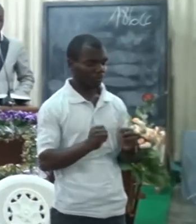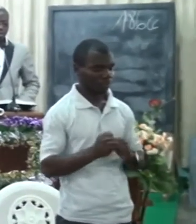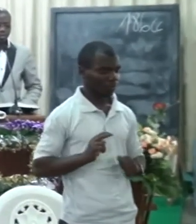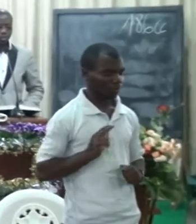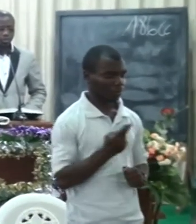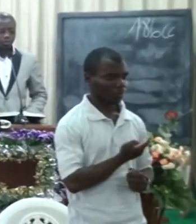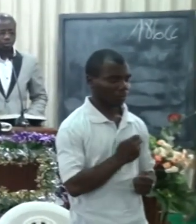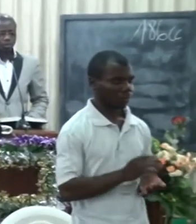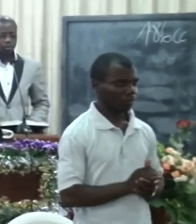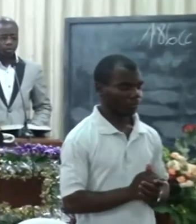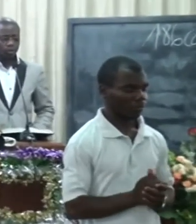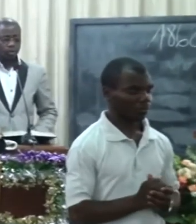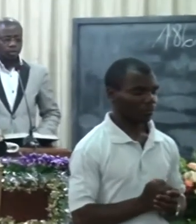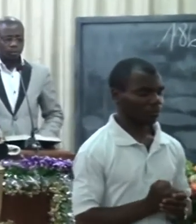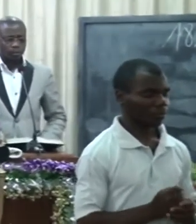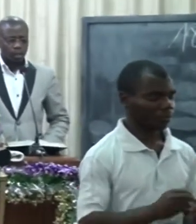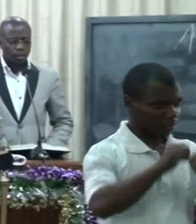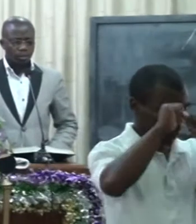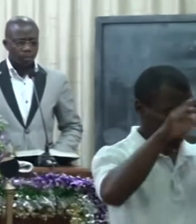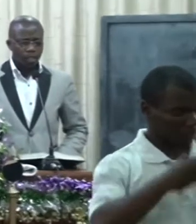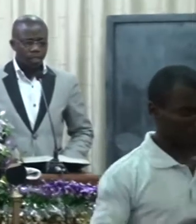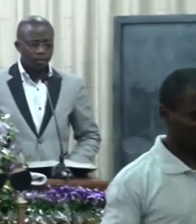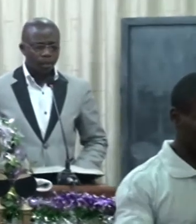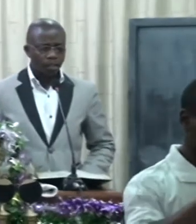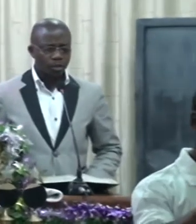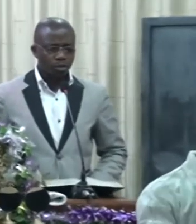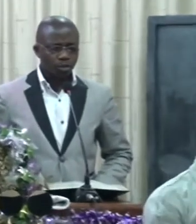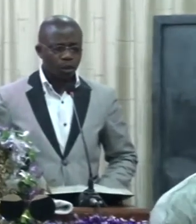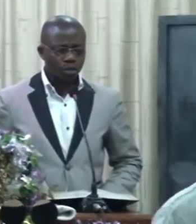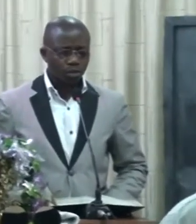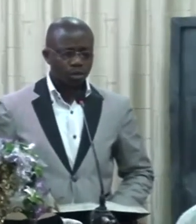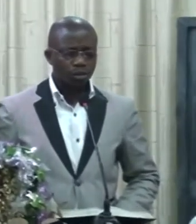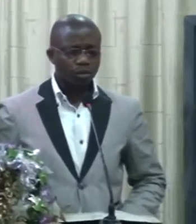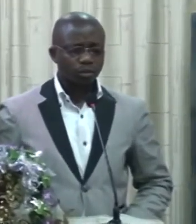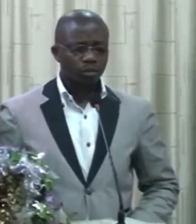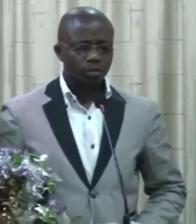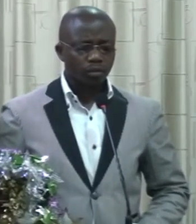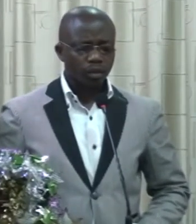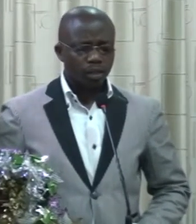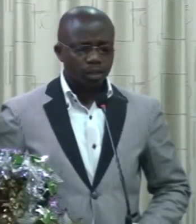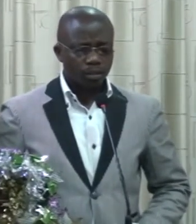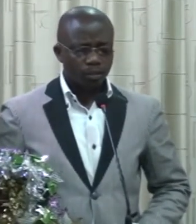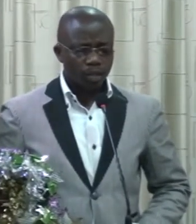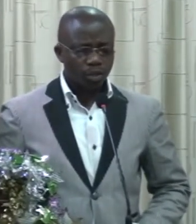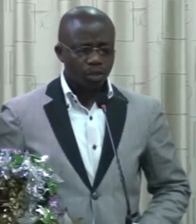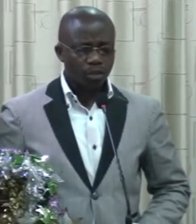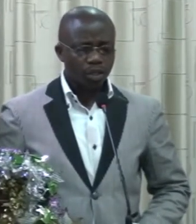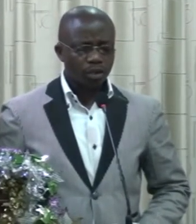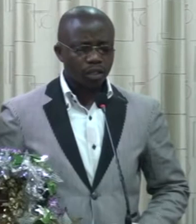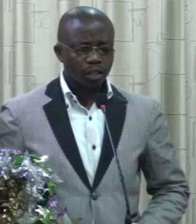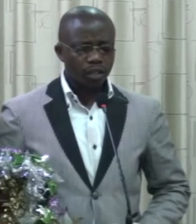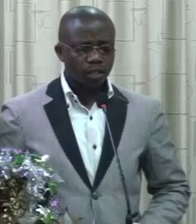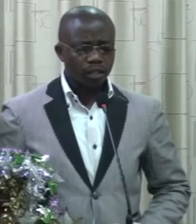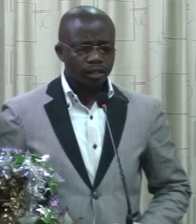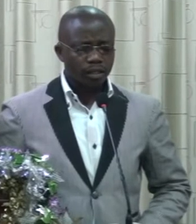viens te réunir avec nous. Baba utuzungumuzie wewe peke yako. Parle-nous toi seul. Kwa kuwa naye jua. Parce que c'est lui qui